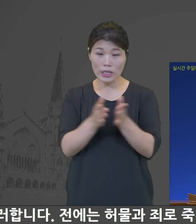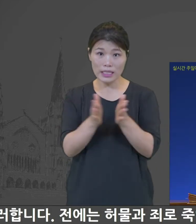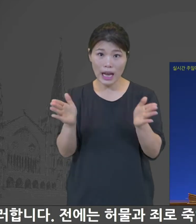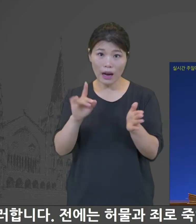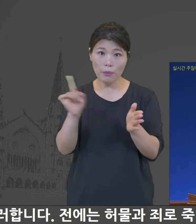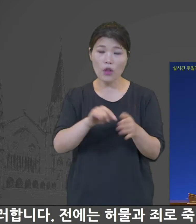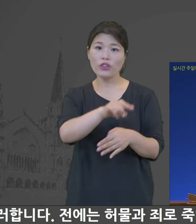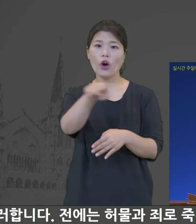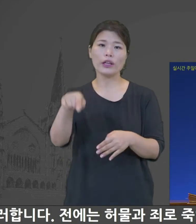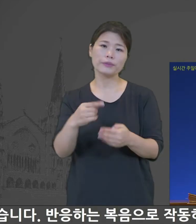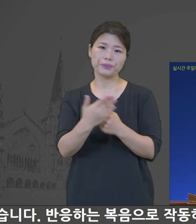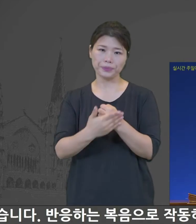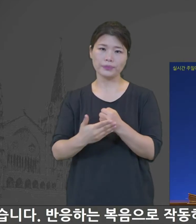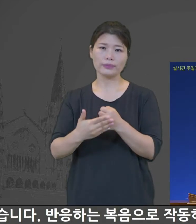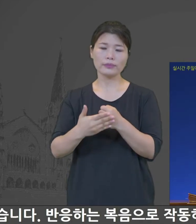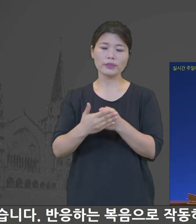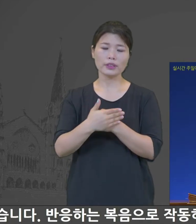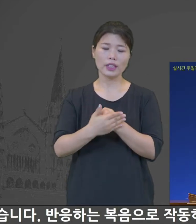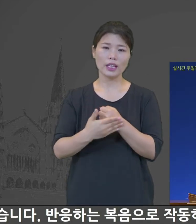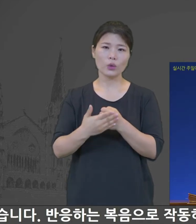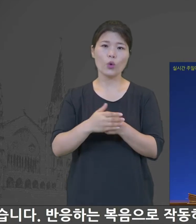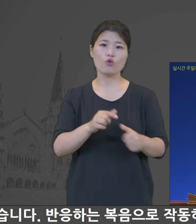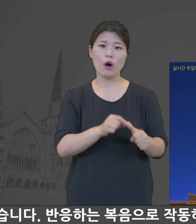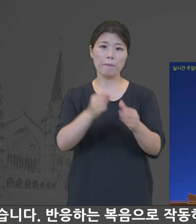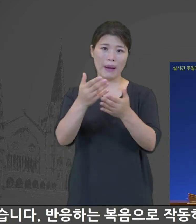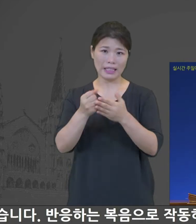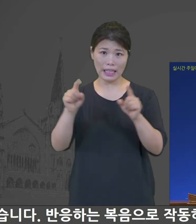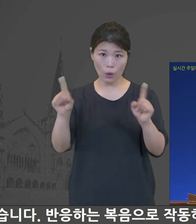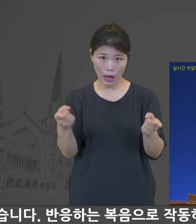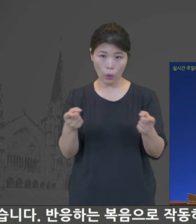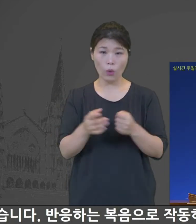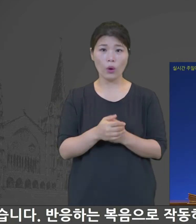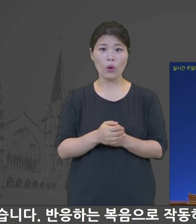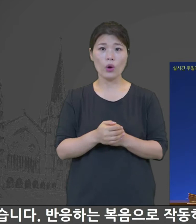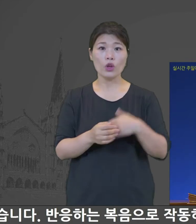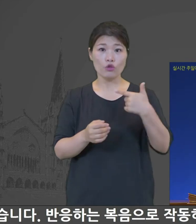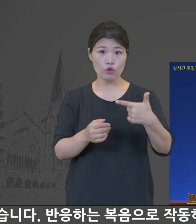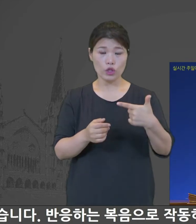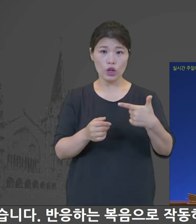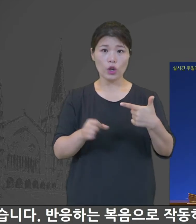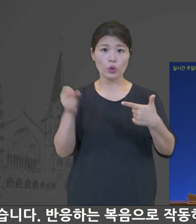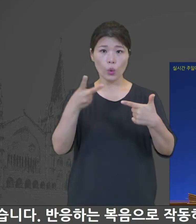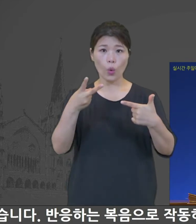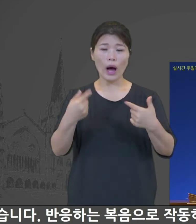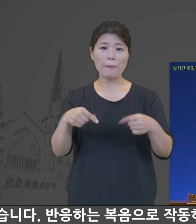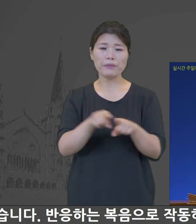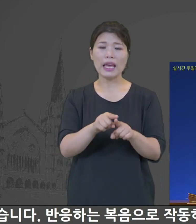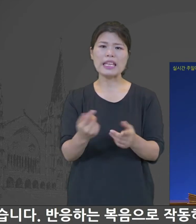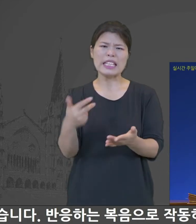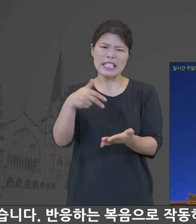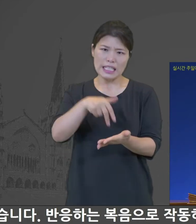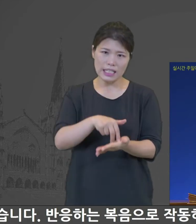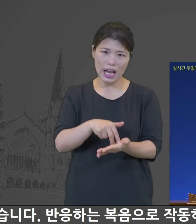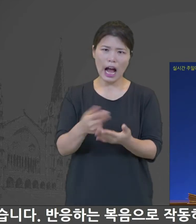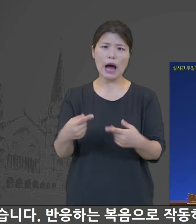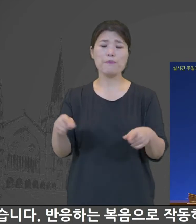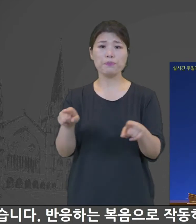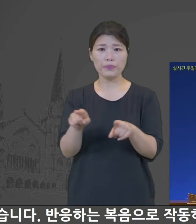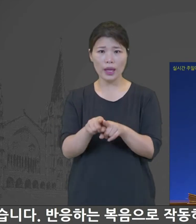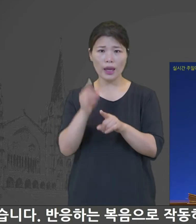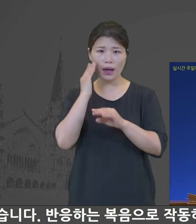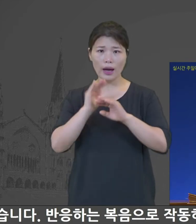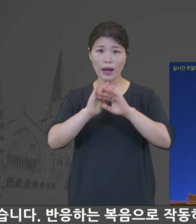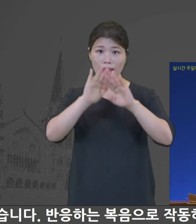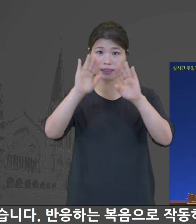너희는 은혜로 구원을 받은 것이라 괄호 닫고, 6절 또 함께 일으키사 그리스도 예수 안에서 함께